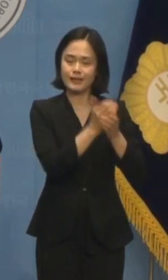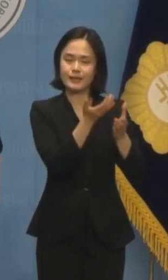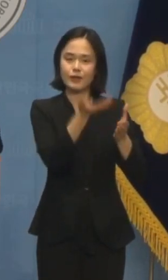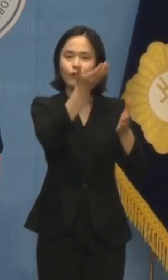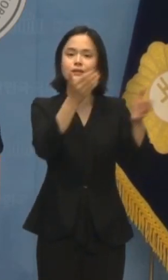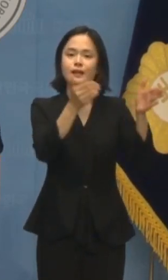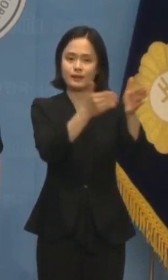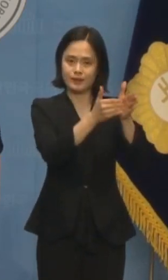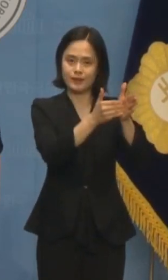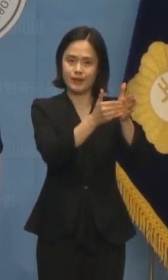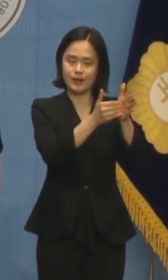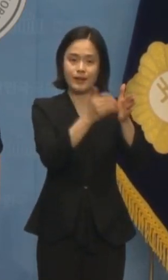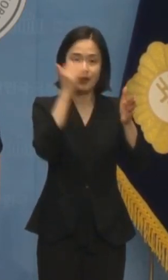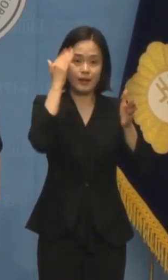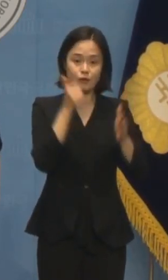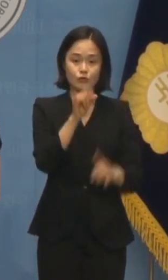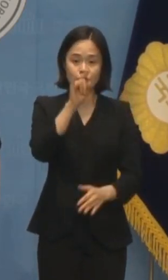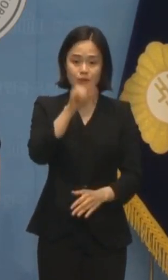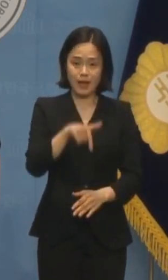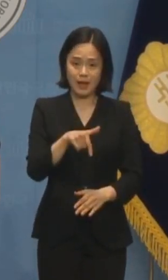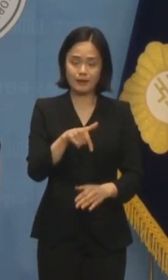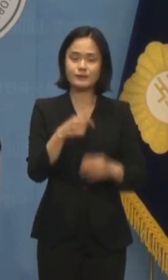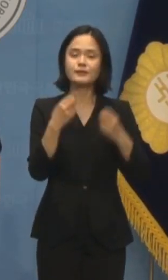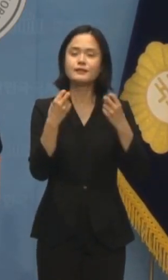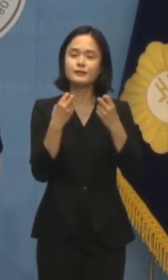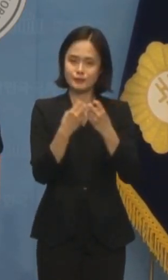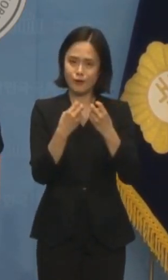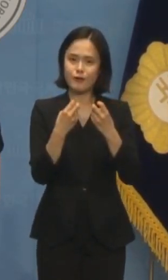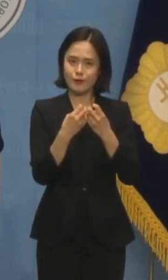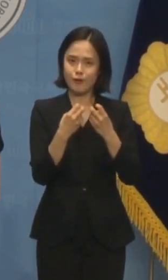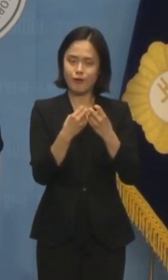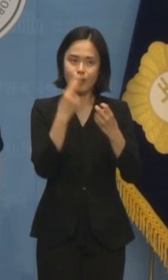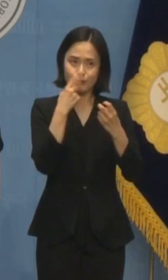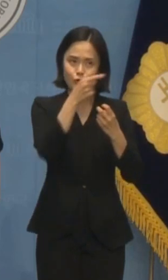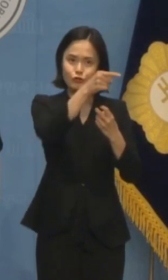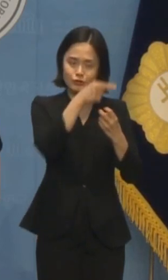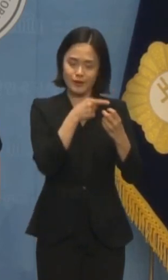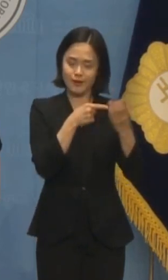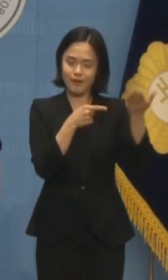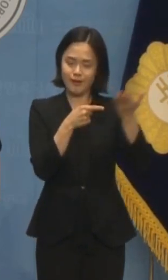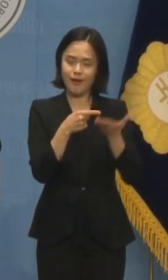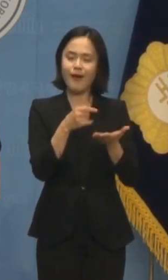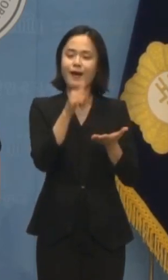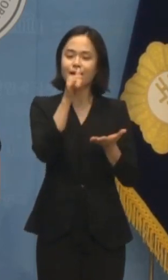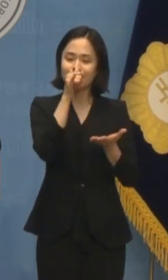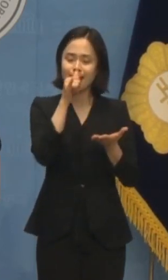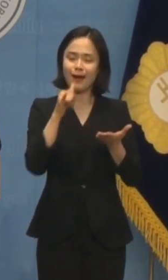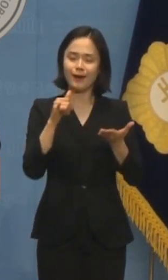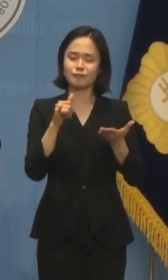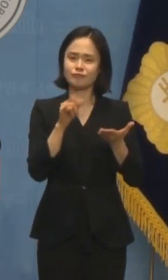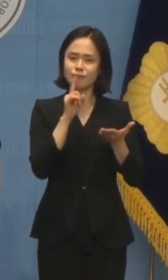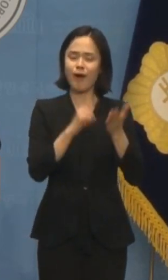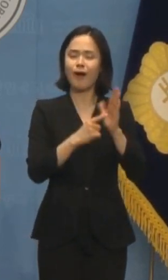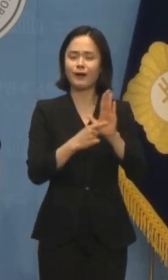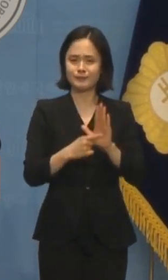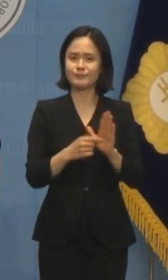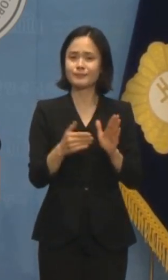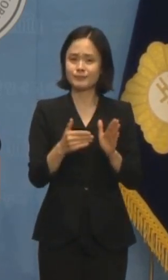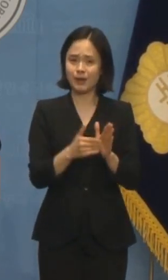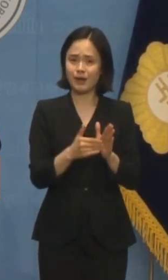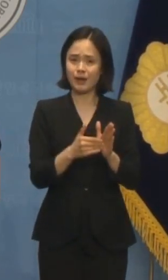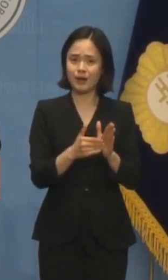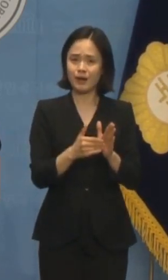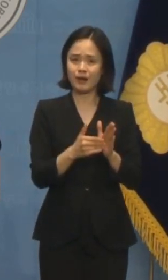핵 전력이 배정된다는 식의 주장도 여기저기서 나왔습니다. 미국의 핵 운용에